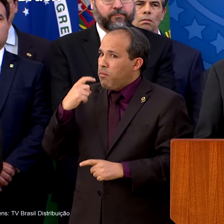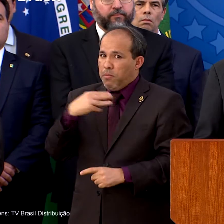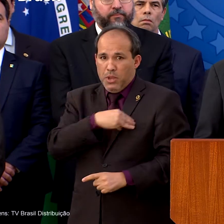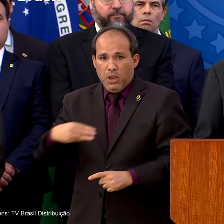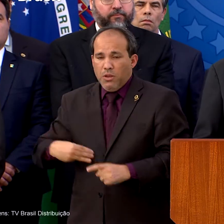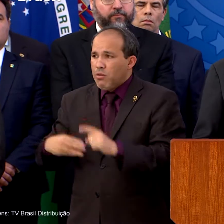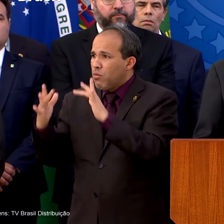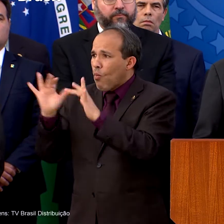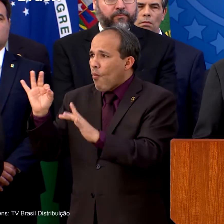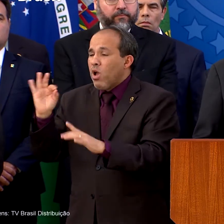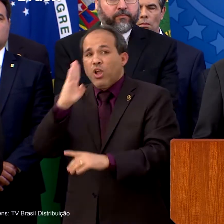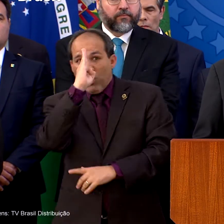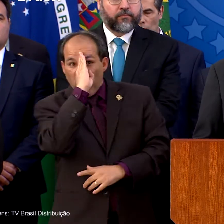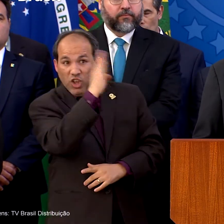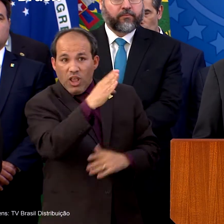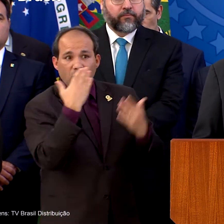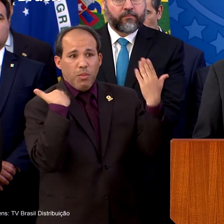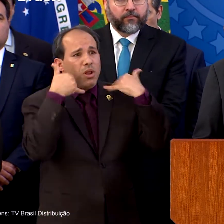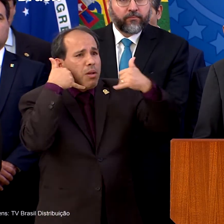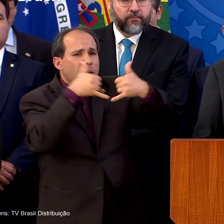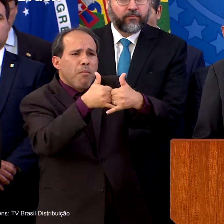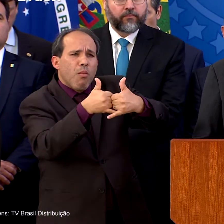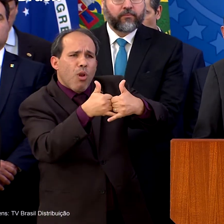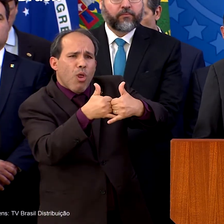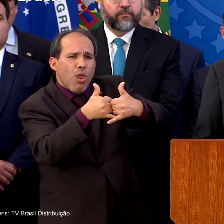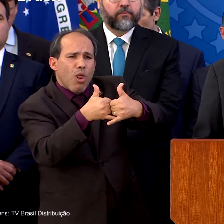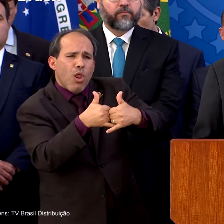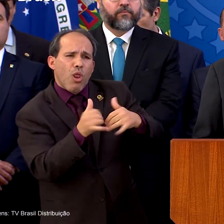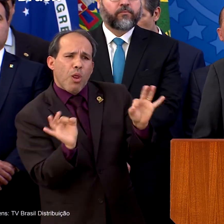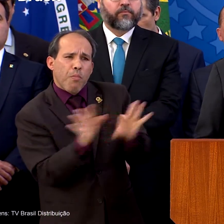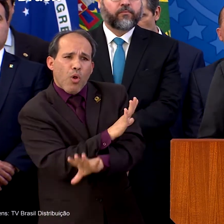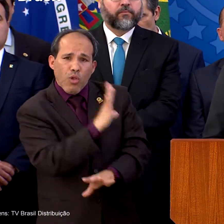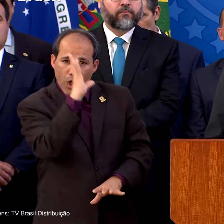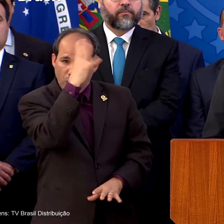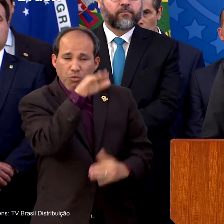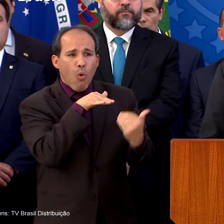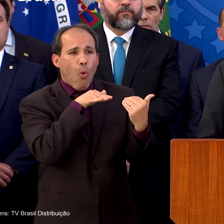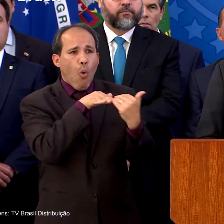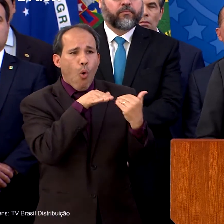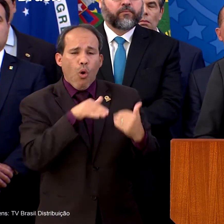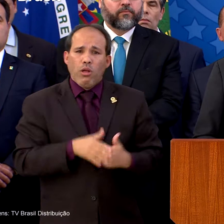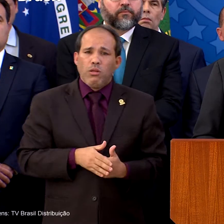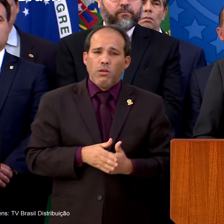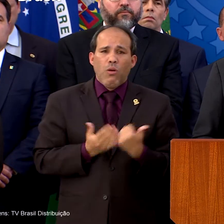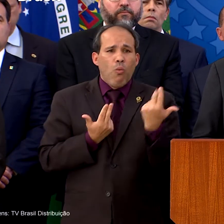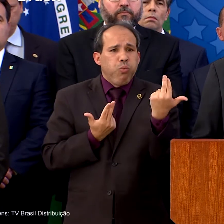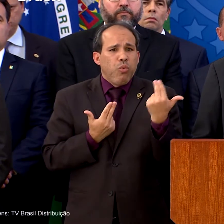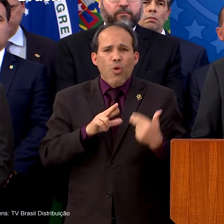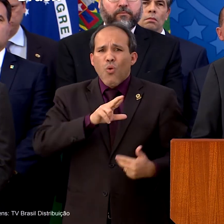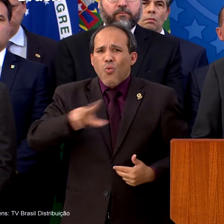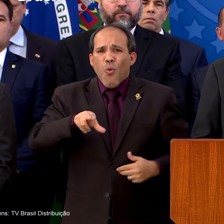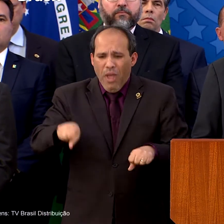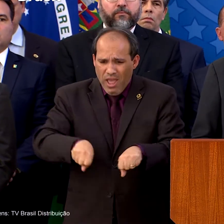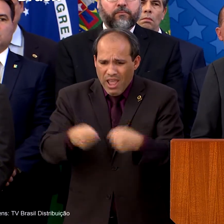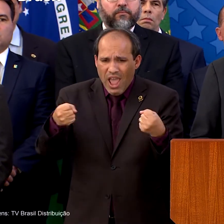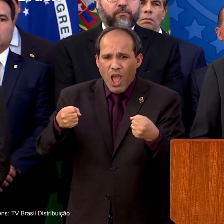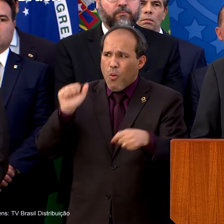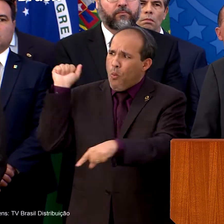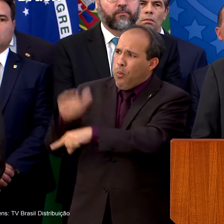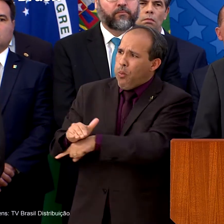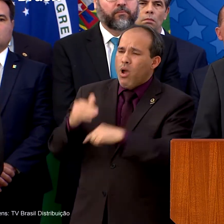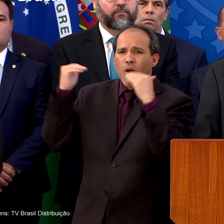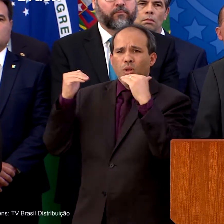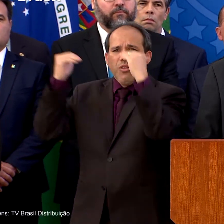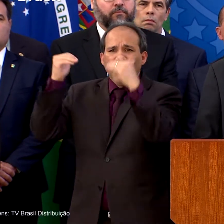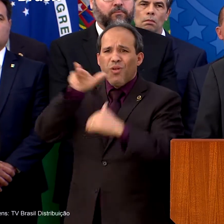e foi resolvido de acordo com o interesse dele depois participei na defesa nesse não é quebra de hierarquia e